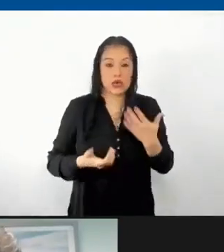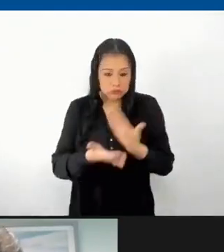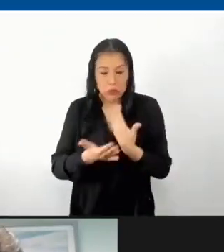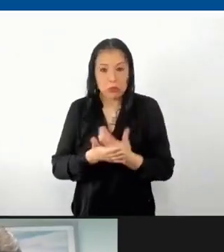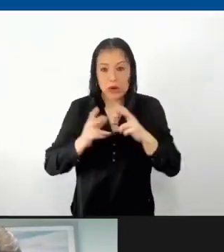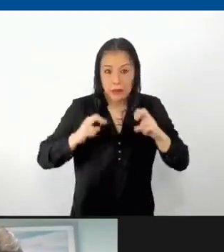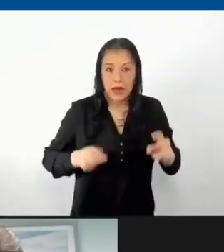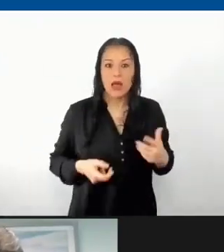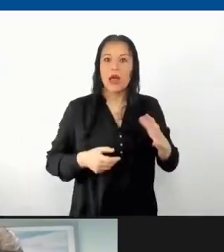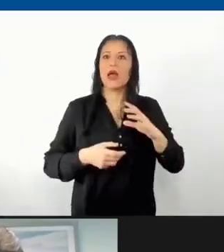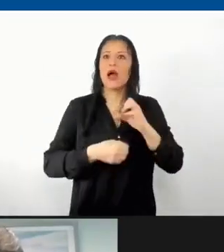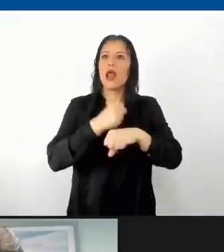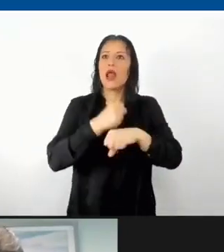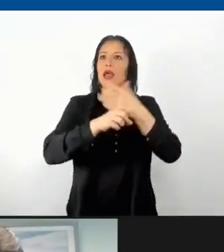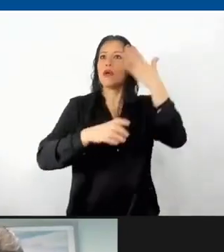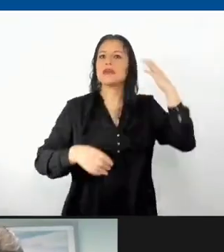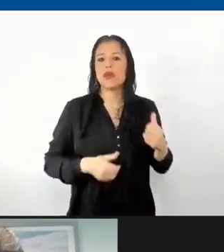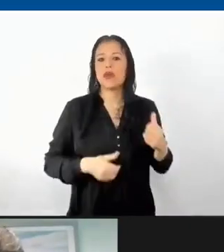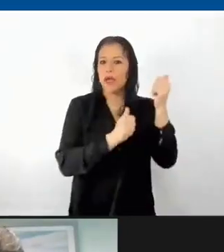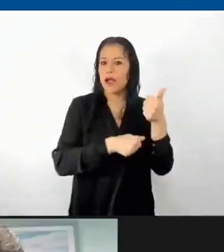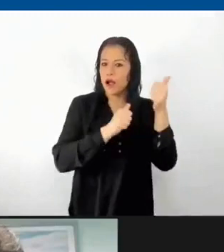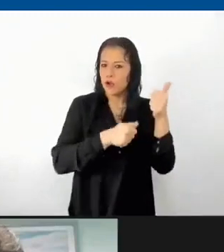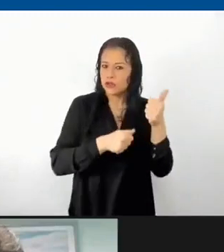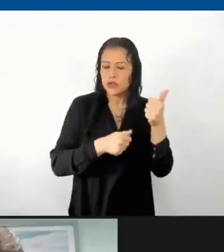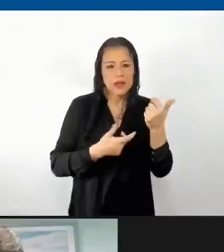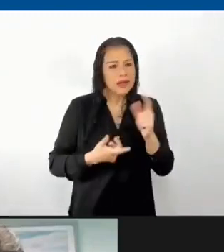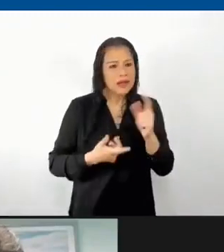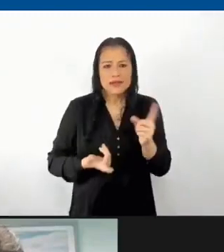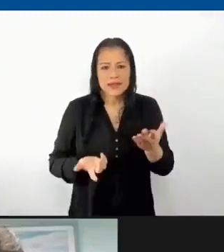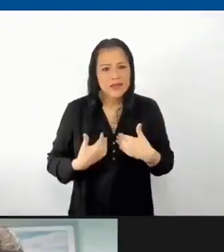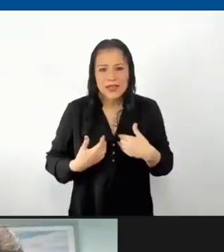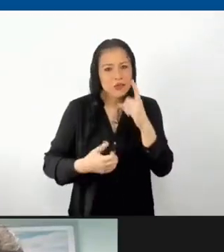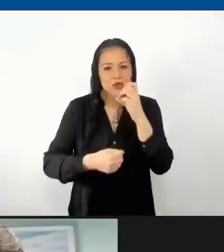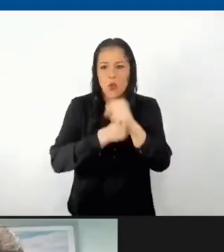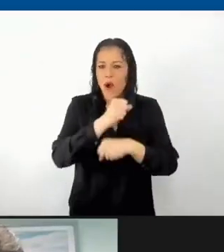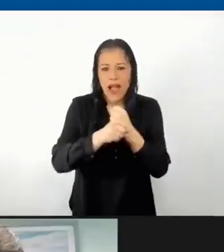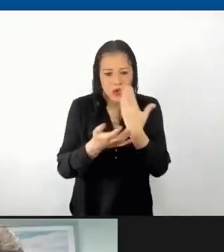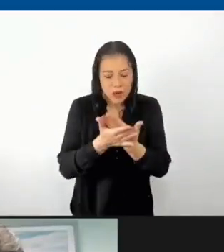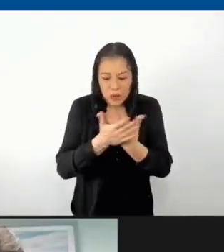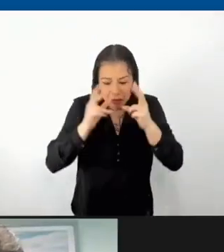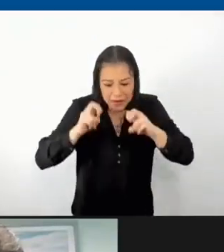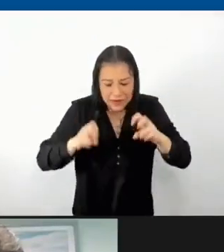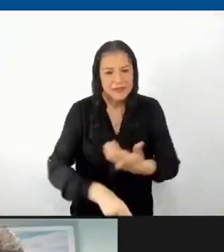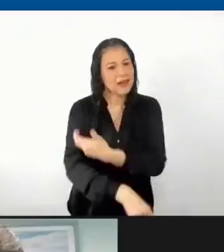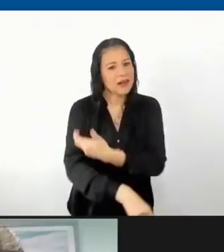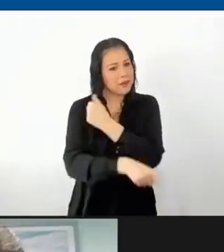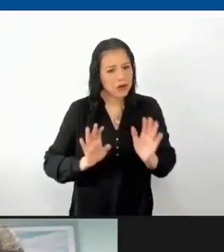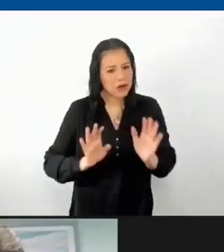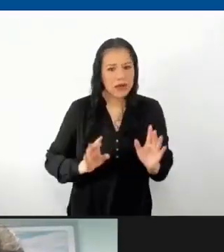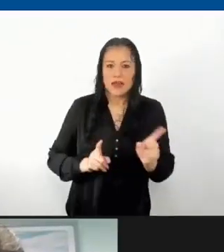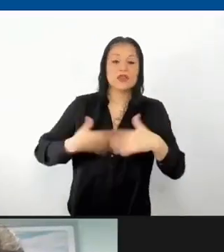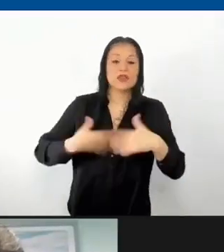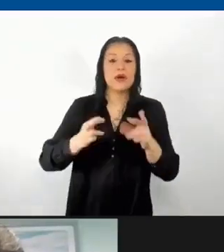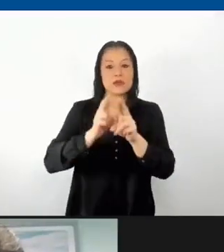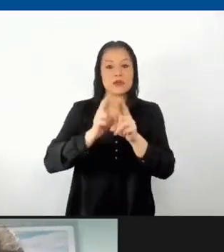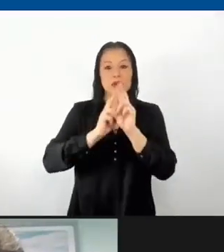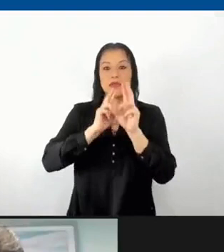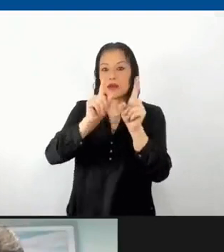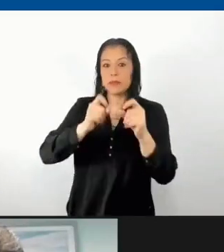en agosto del año pasado. O sea que no hemos cumplido ni siquiera 1 año de estudiar vacunas. Entonces, no se puede responder a la